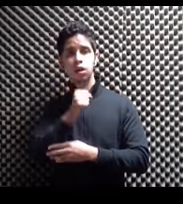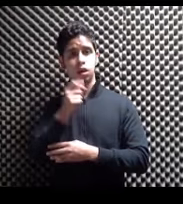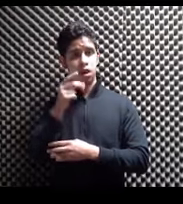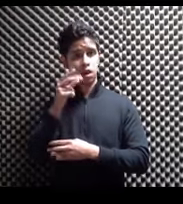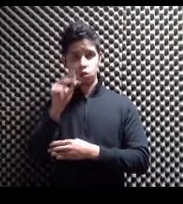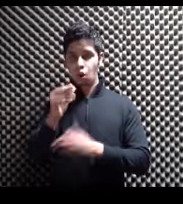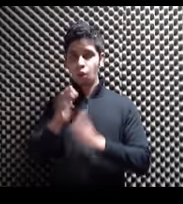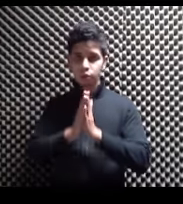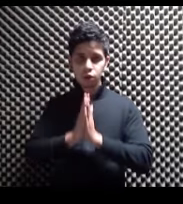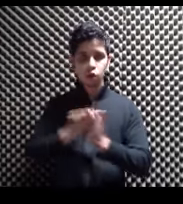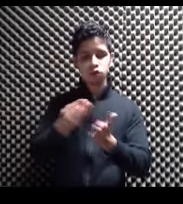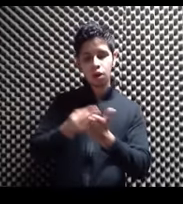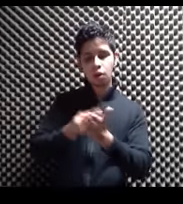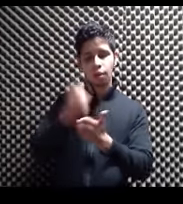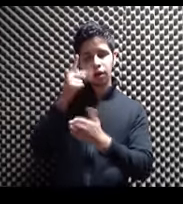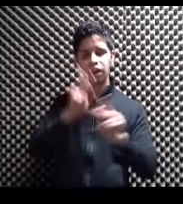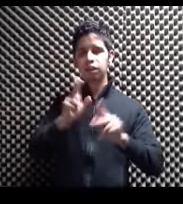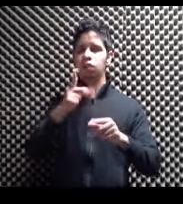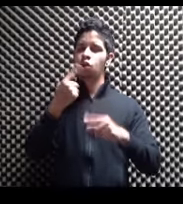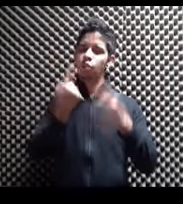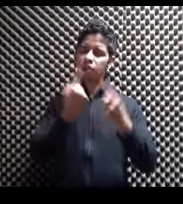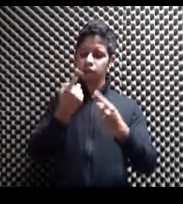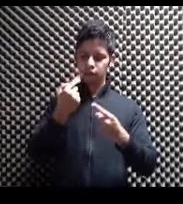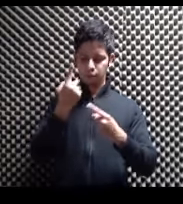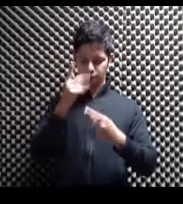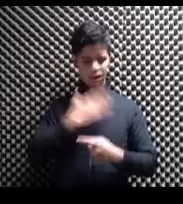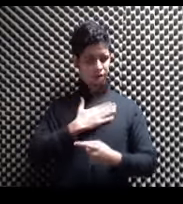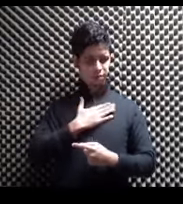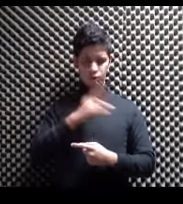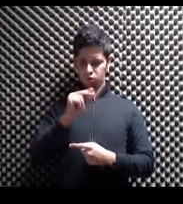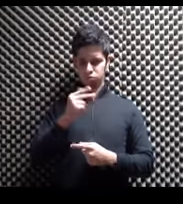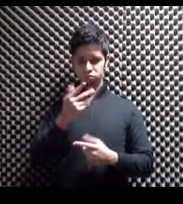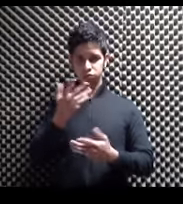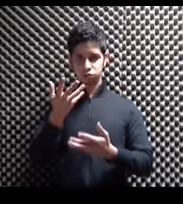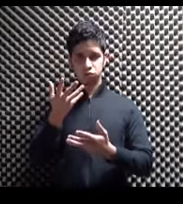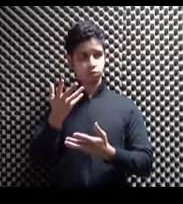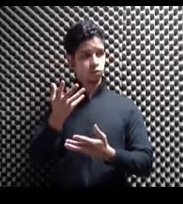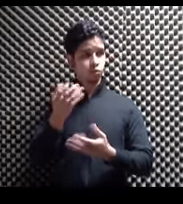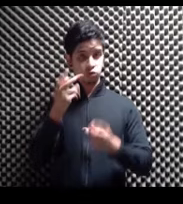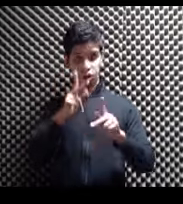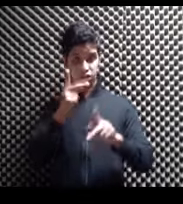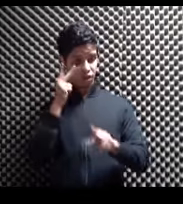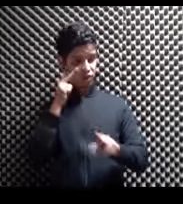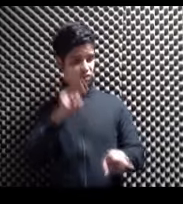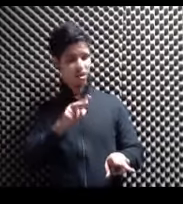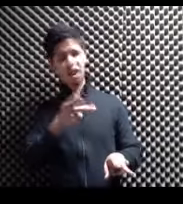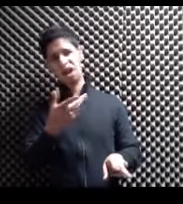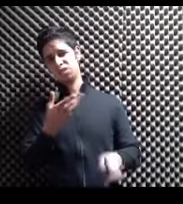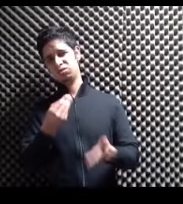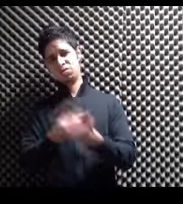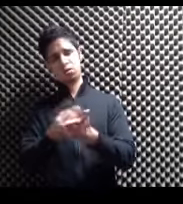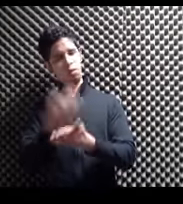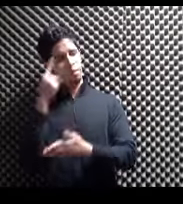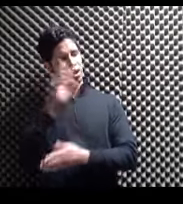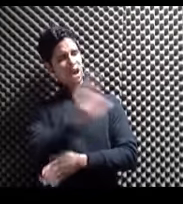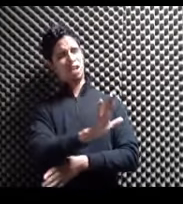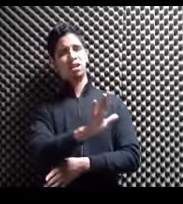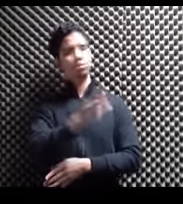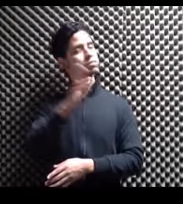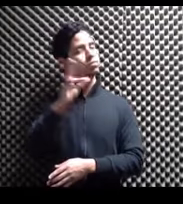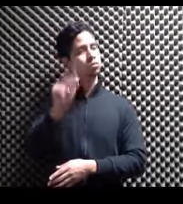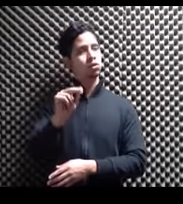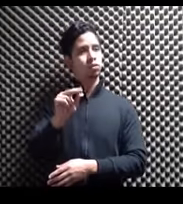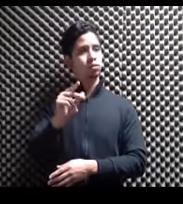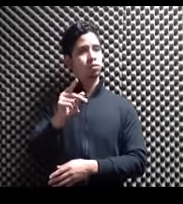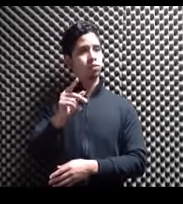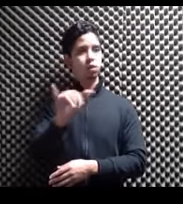Así eso me partió el alma. Wow. Porque hay gente que sí, que piensa en eso, ¿no? Ah, esos chavos son para mí. Sí, porque no ayuda, pero tampoco se quedan callados claro, la